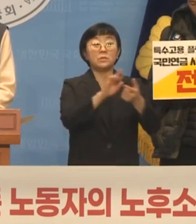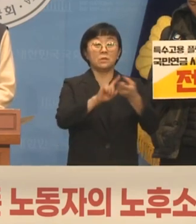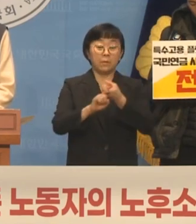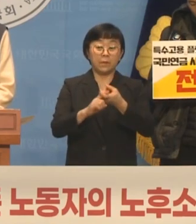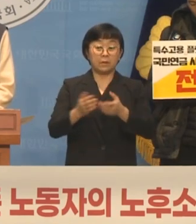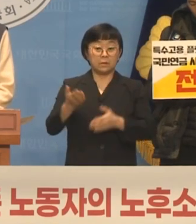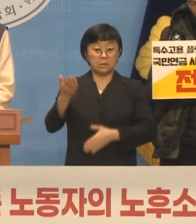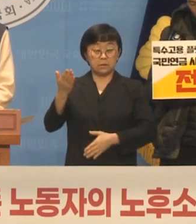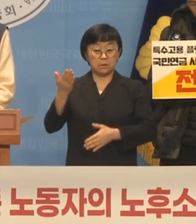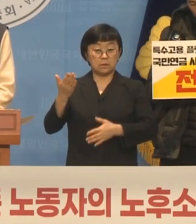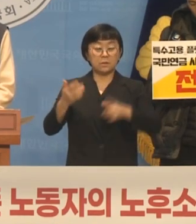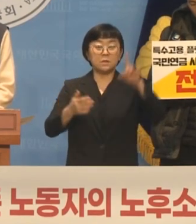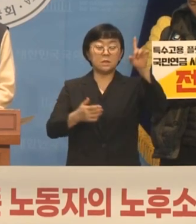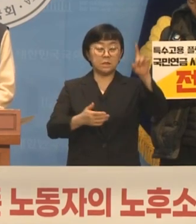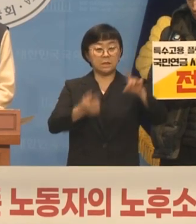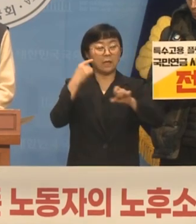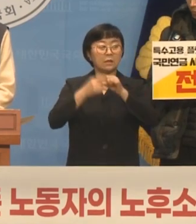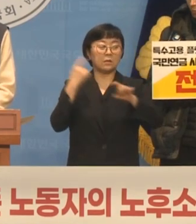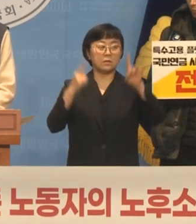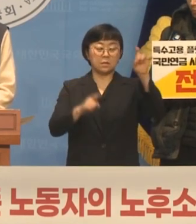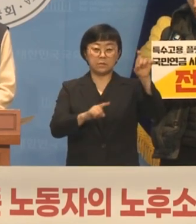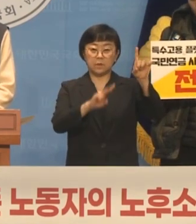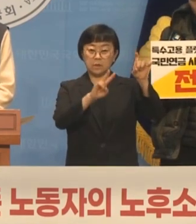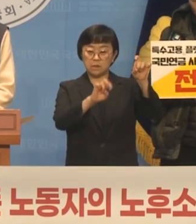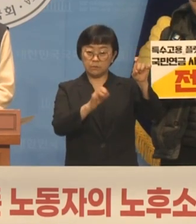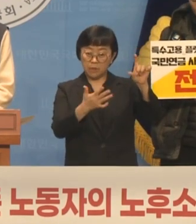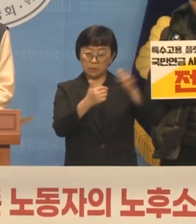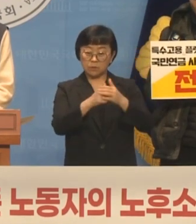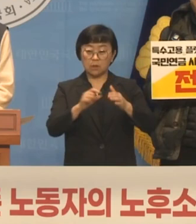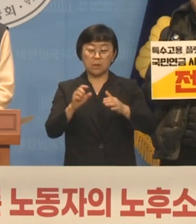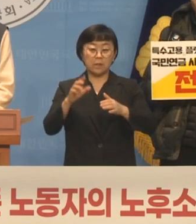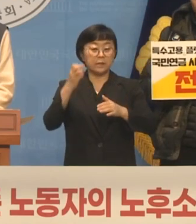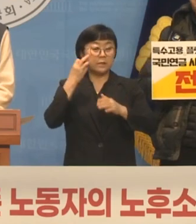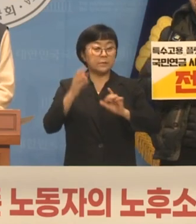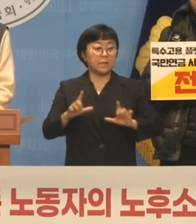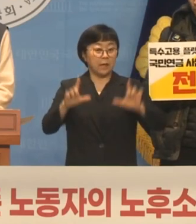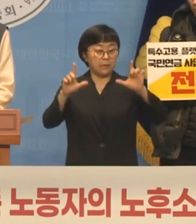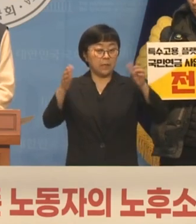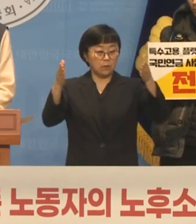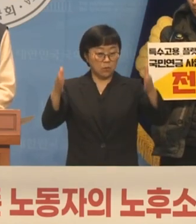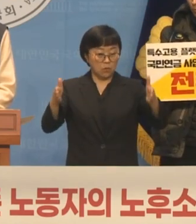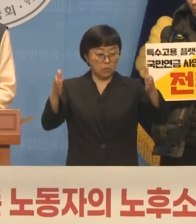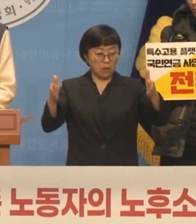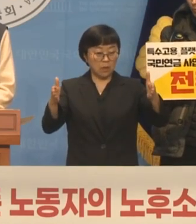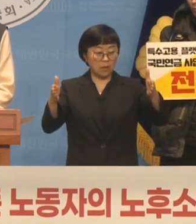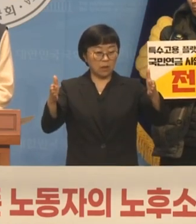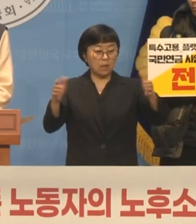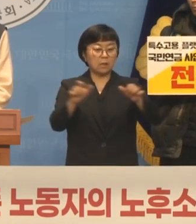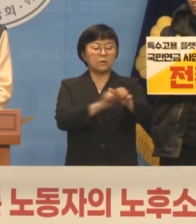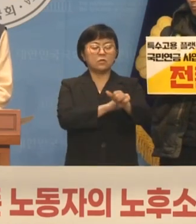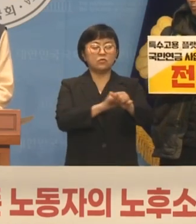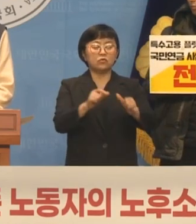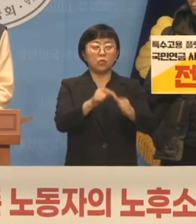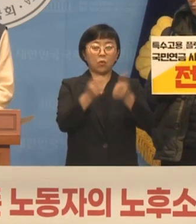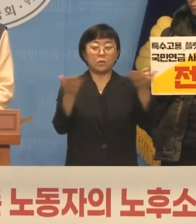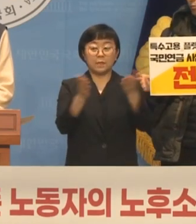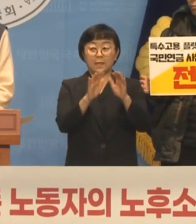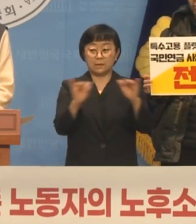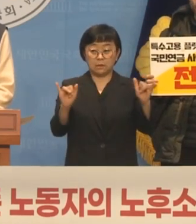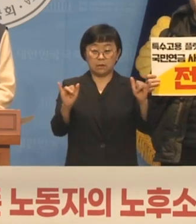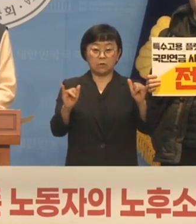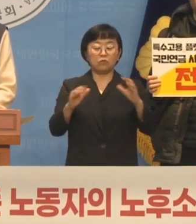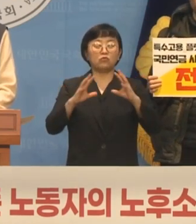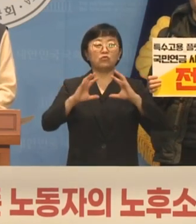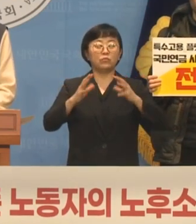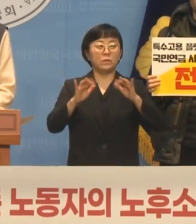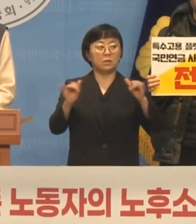서비스연맹에서는 지난해 11월 28일부터 약 13일간 1,200여 명의 특수고용 및 플랫폼 노동자에게